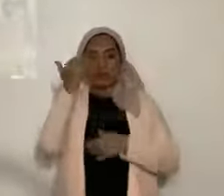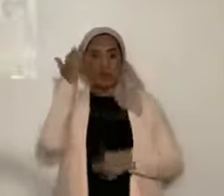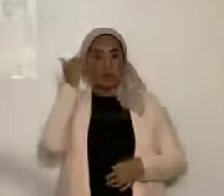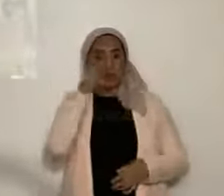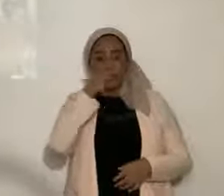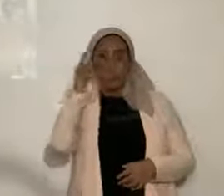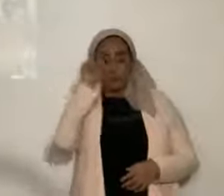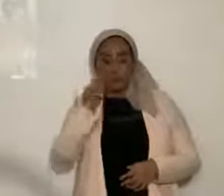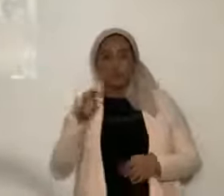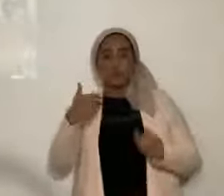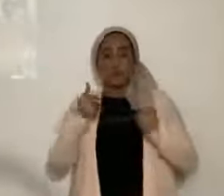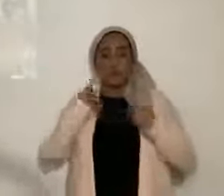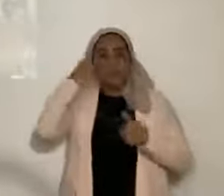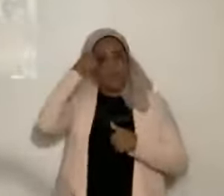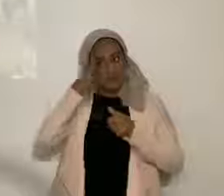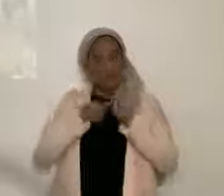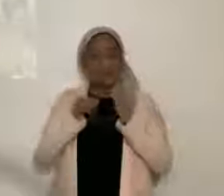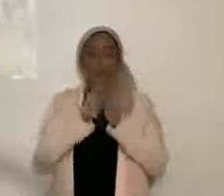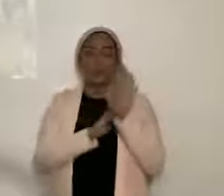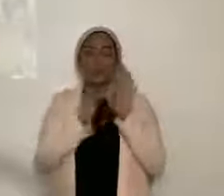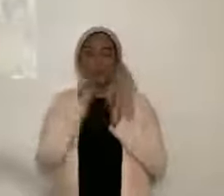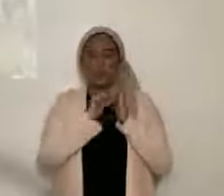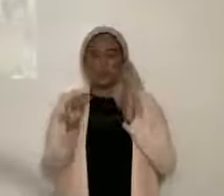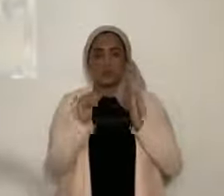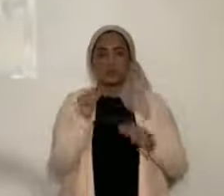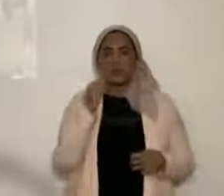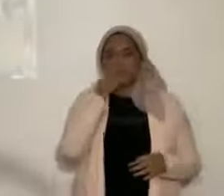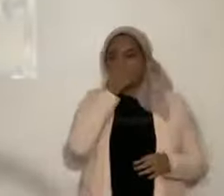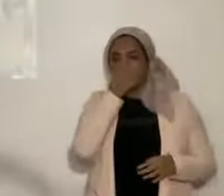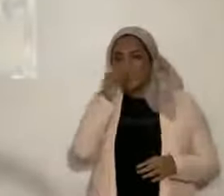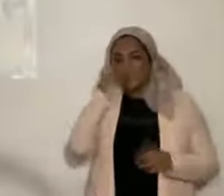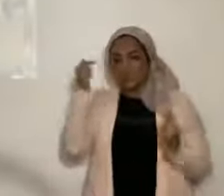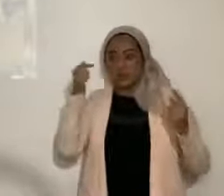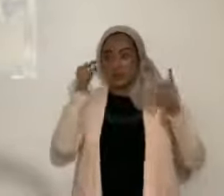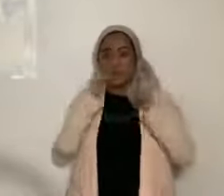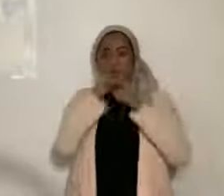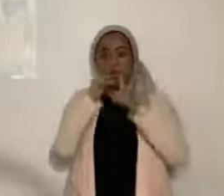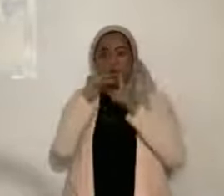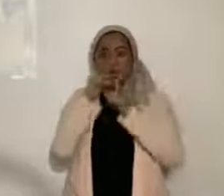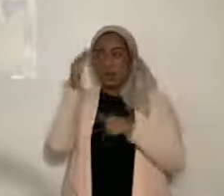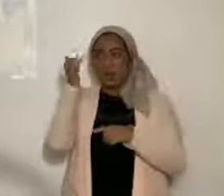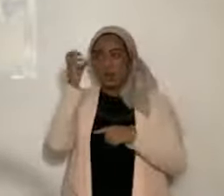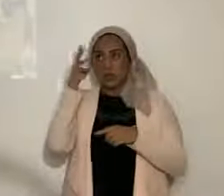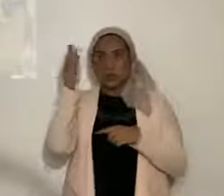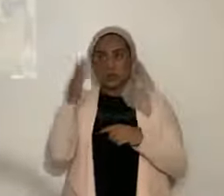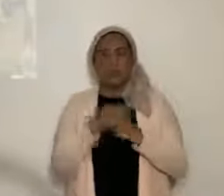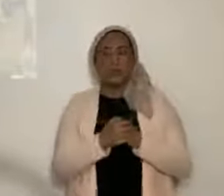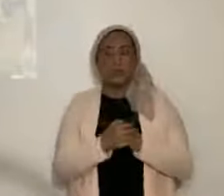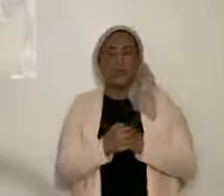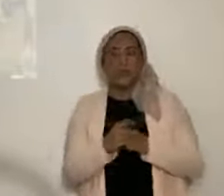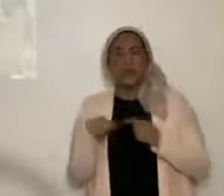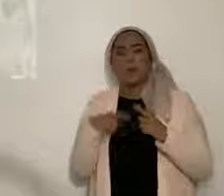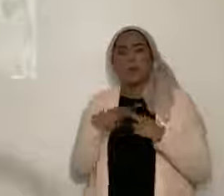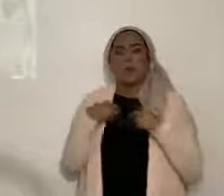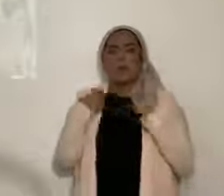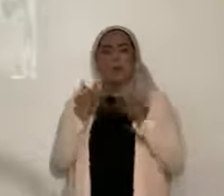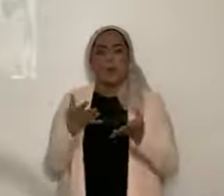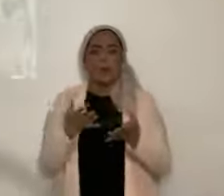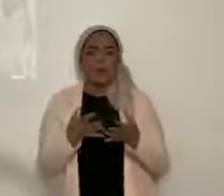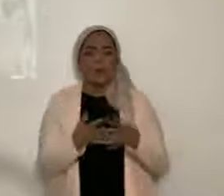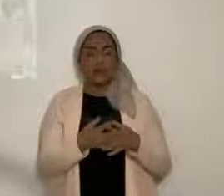tener en cuenta este verso, porque viene por palabra de Yahshua. ¿Cuándo se la dijo? Si él no lo